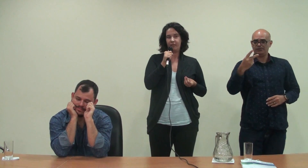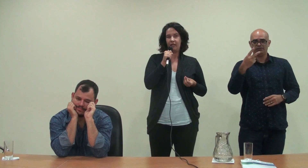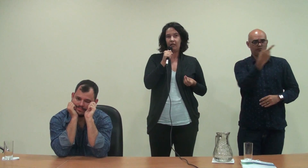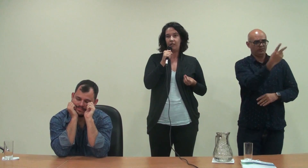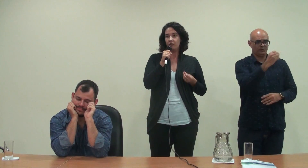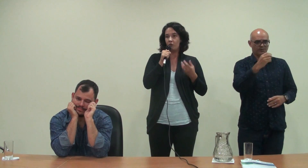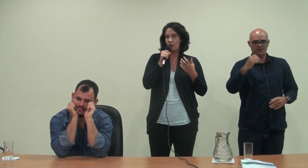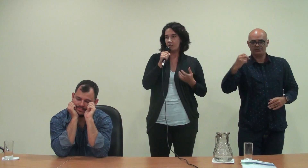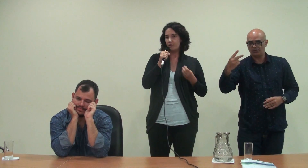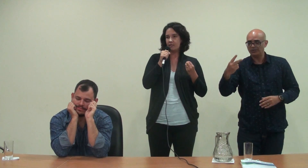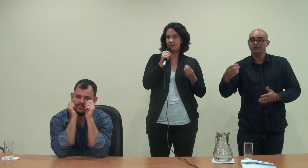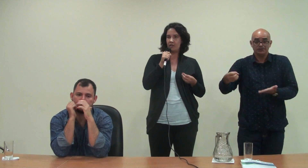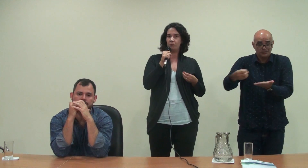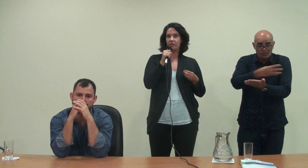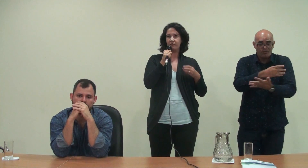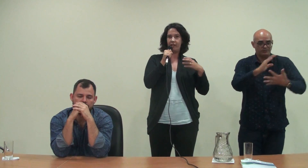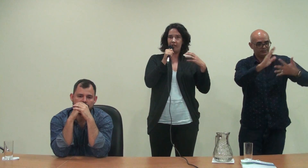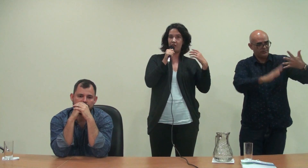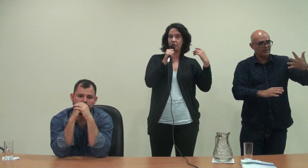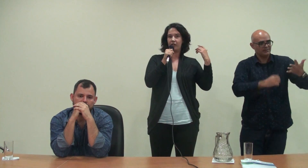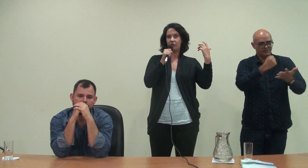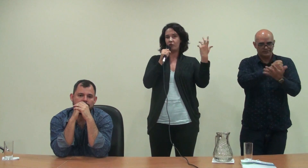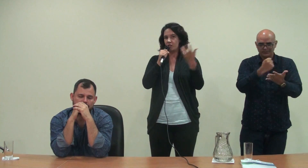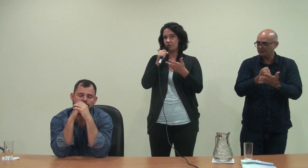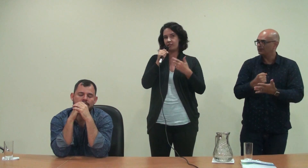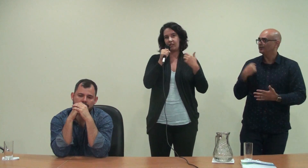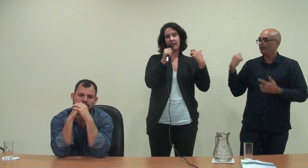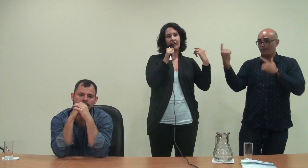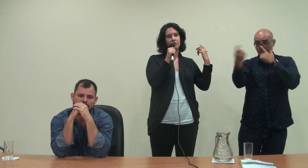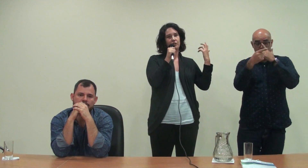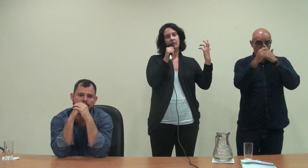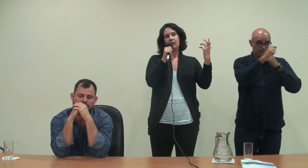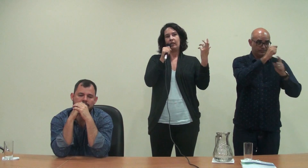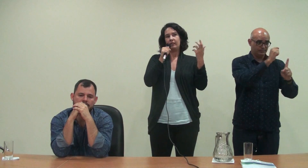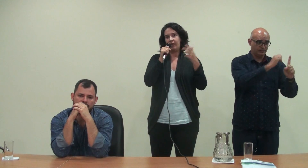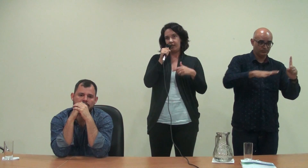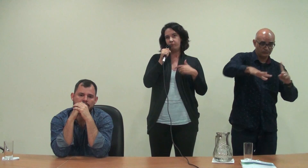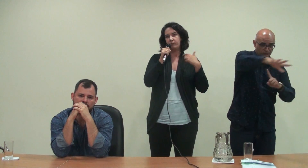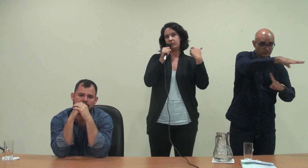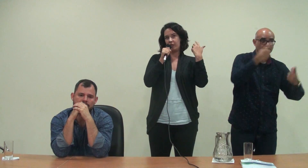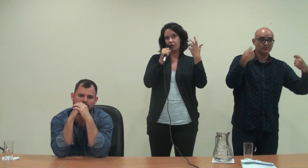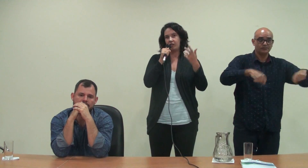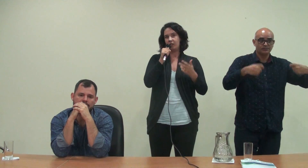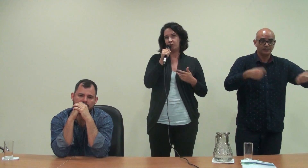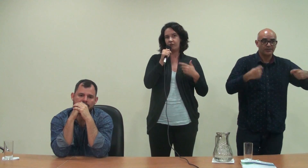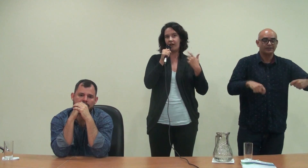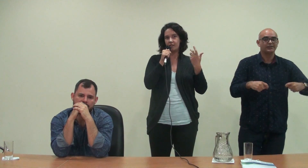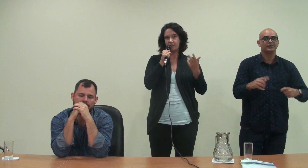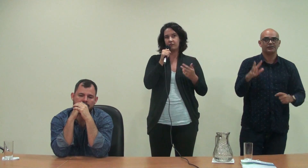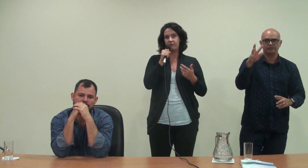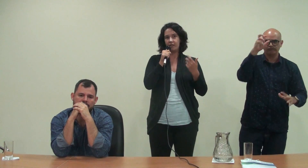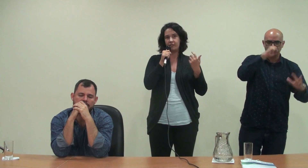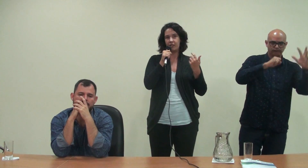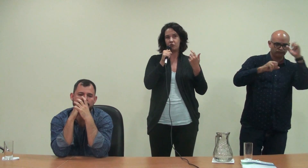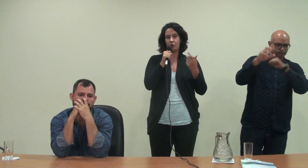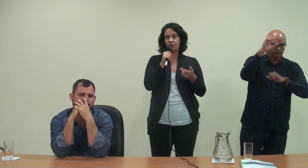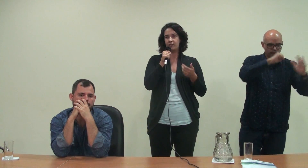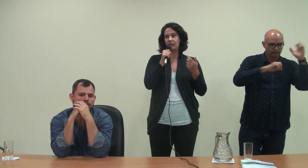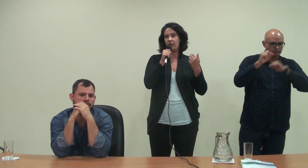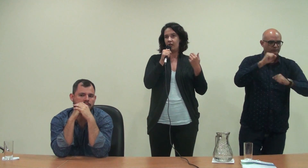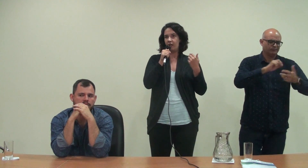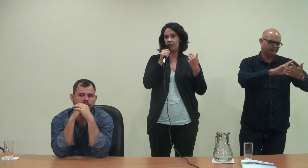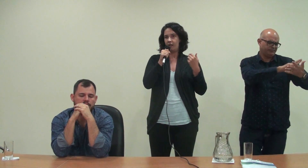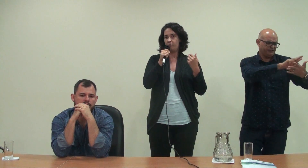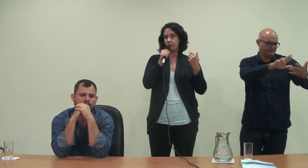nova. Então, nós precisamos, na verdade, a nossa sociedade tem adquirido várias